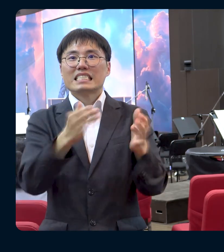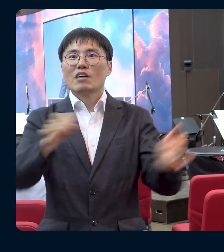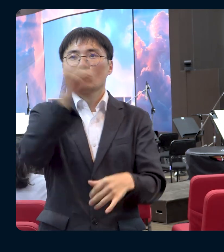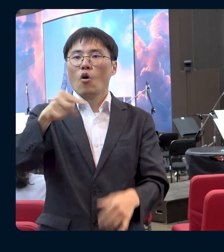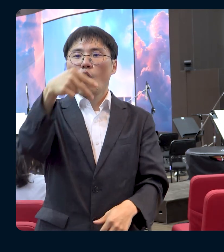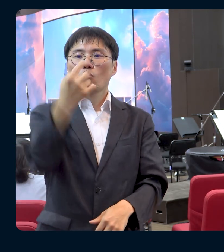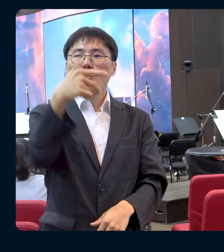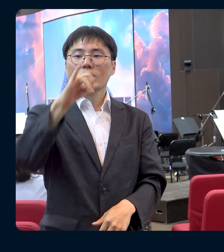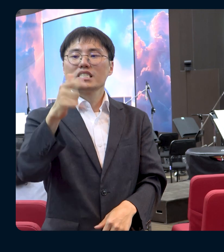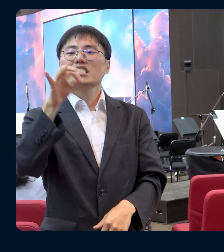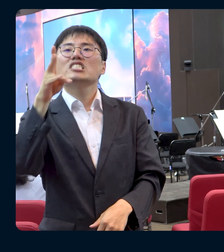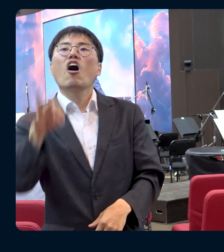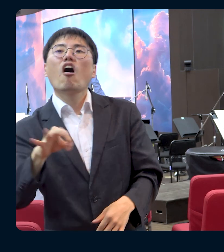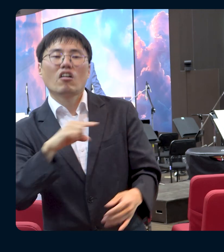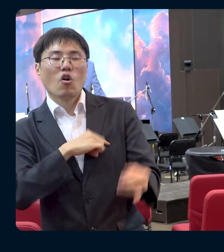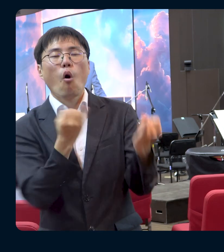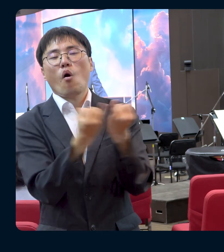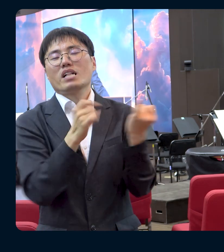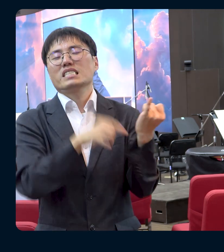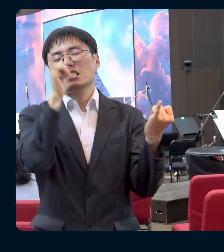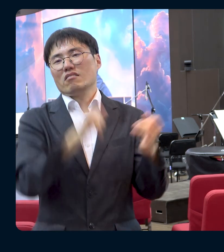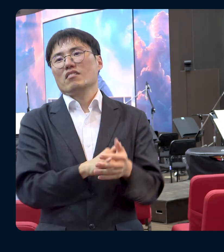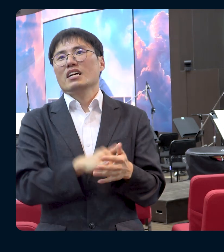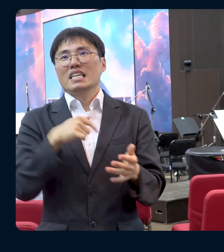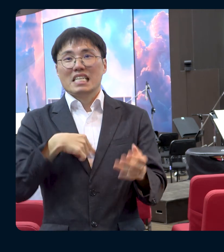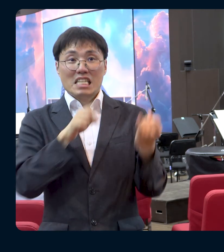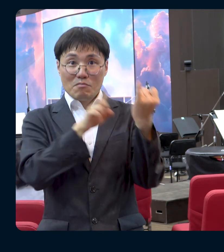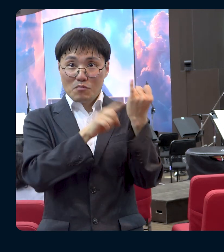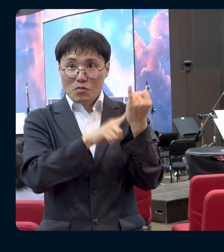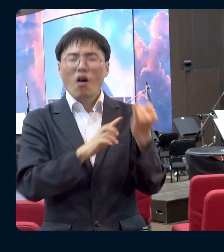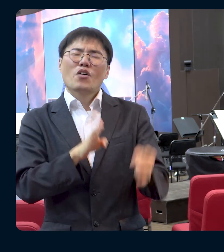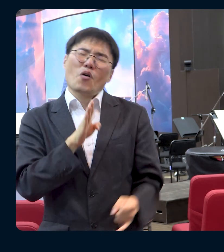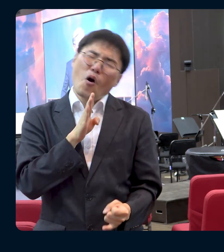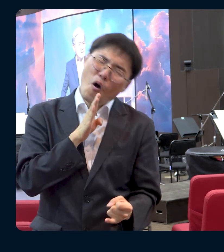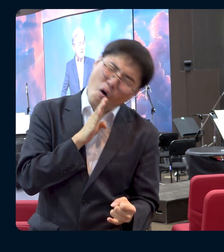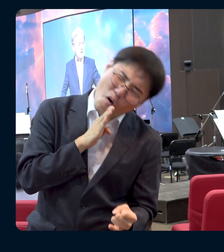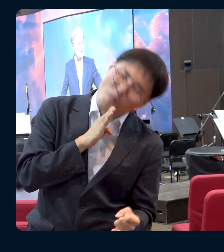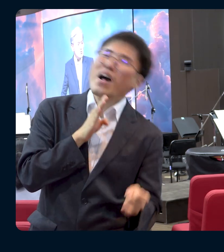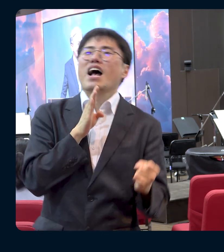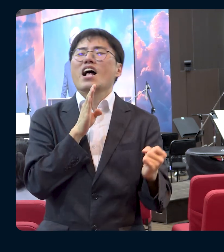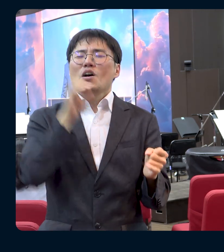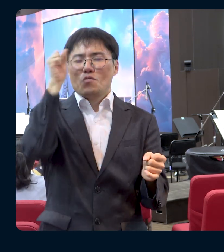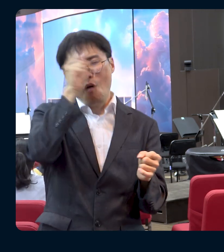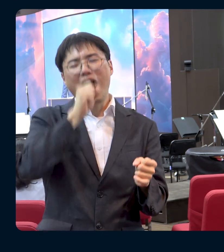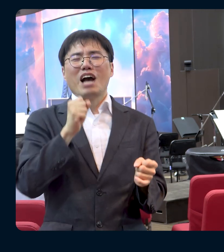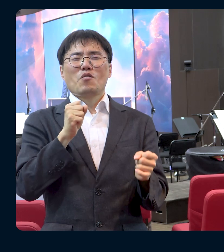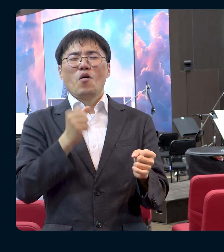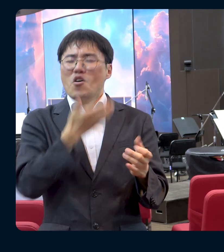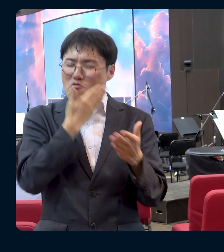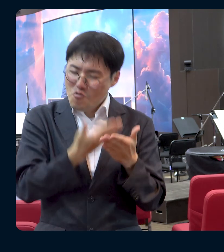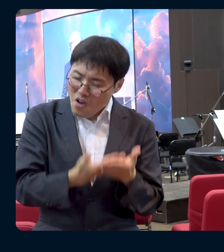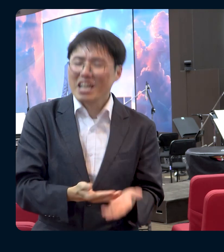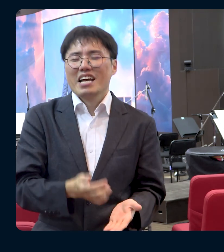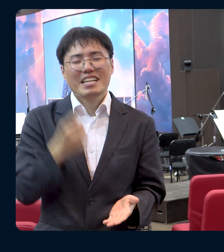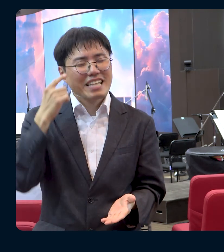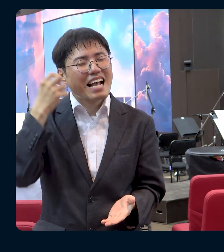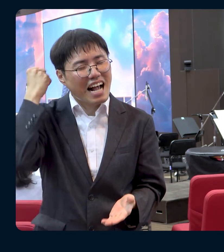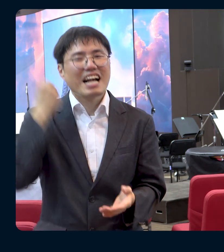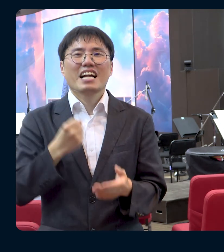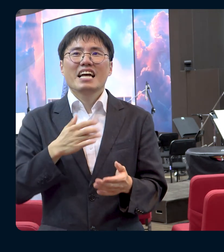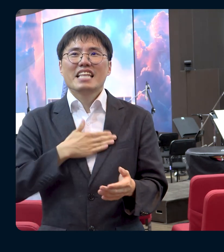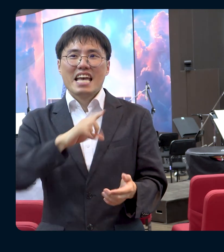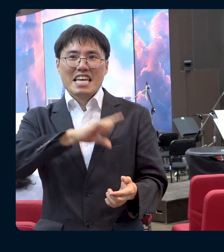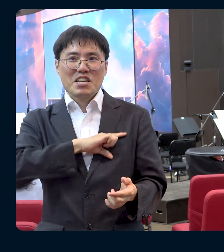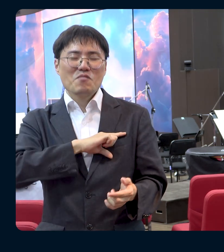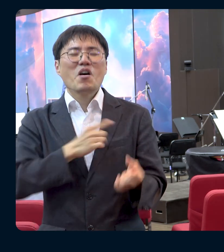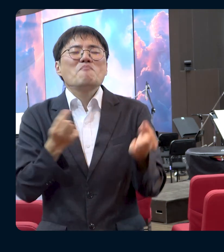찬양사역자 가운데 소진영이라는 분이 있습니다. 제가 이분을 정말 좋아하고 또 귀하게 여기는